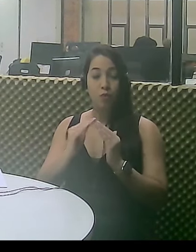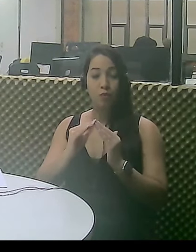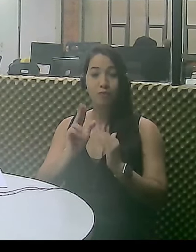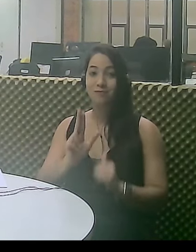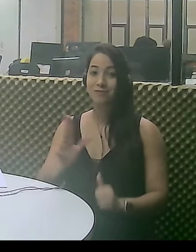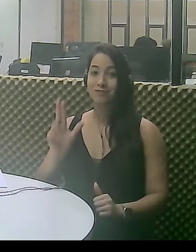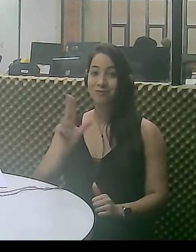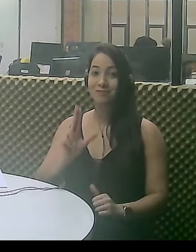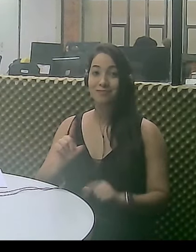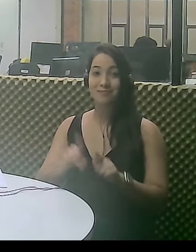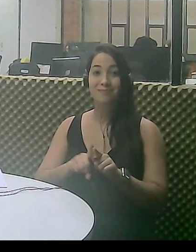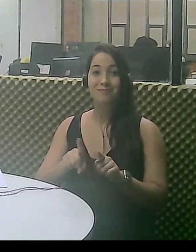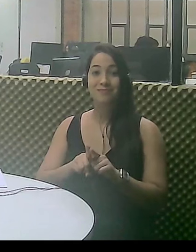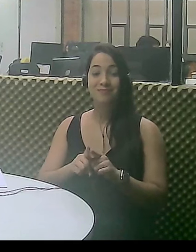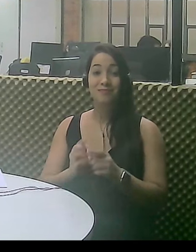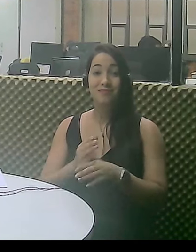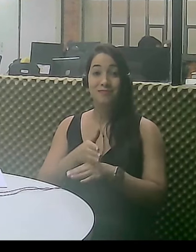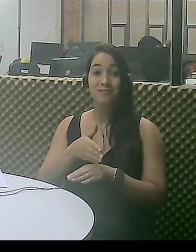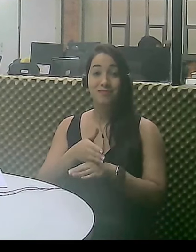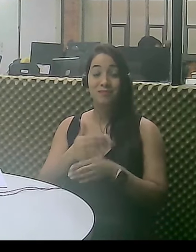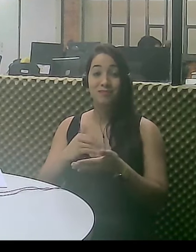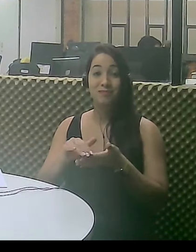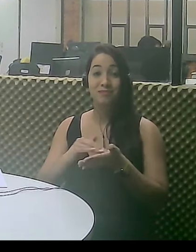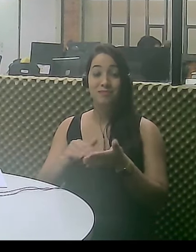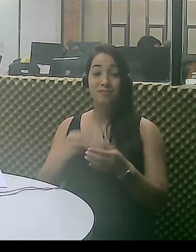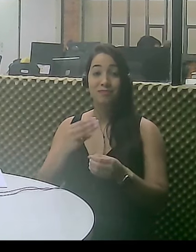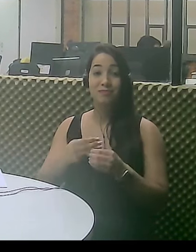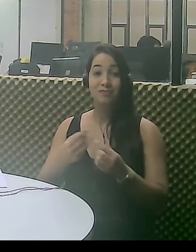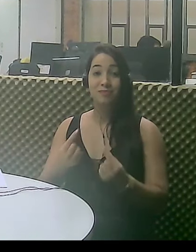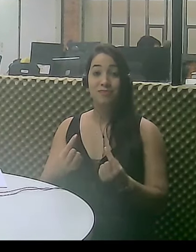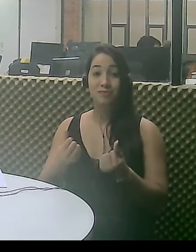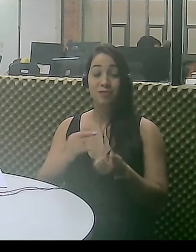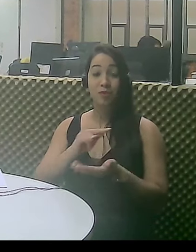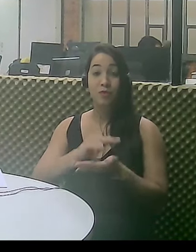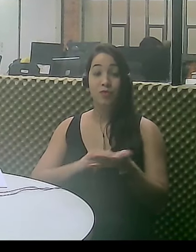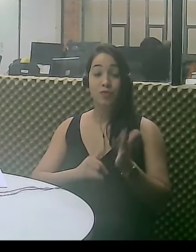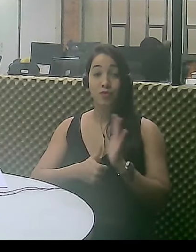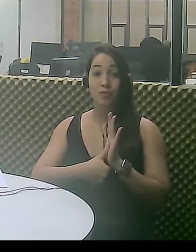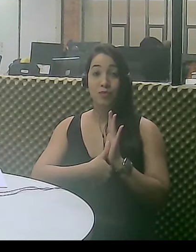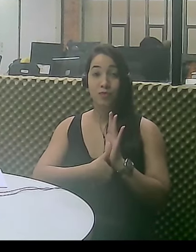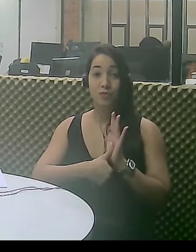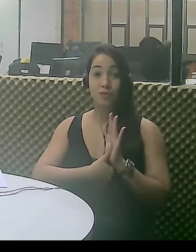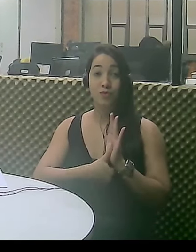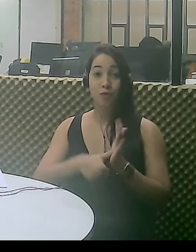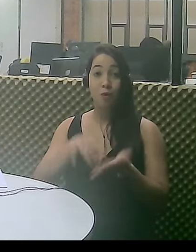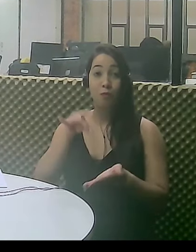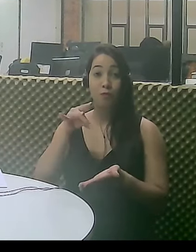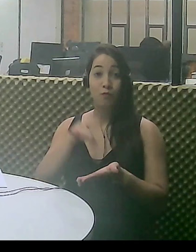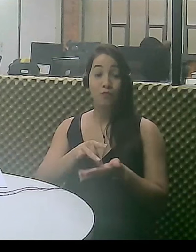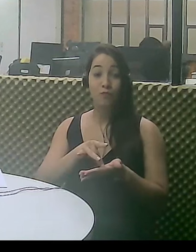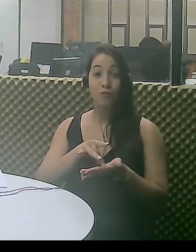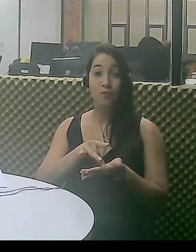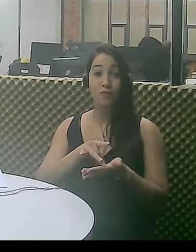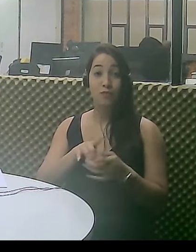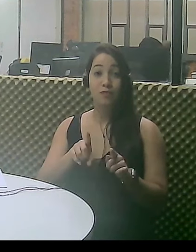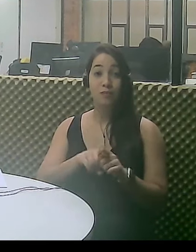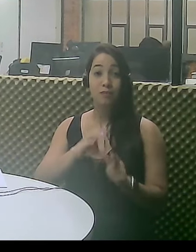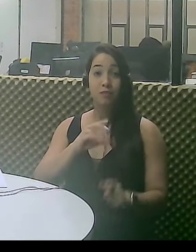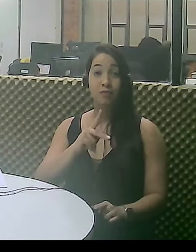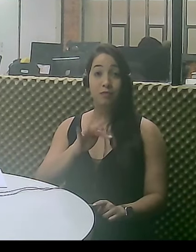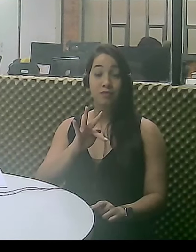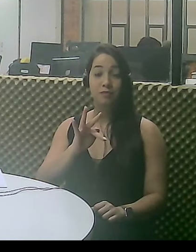no município e compareça à Secretaria Municipal de Finanças com um documento de identificação oficial com foto e